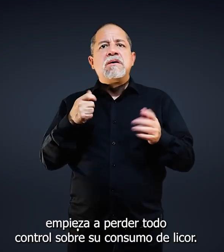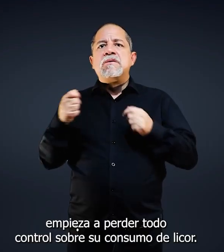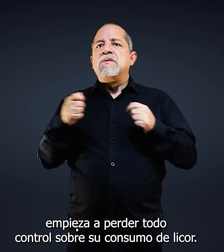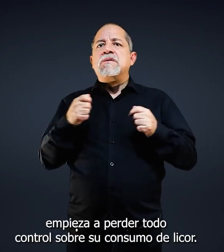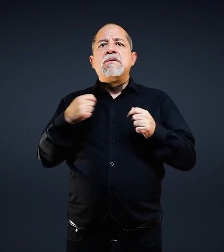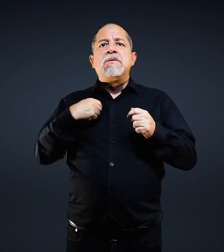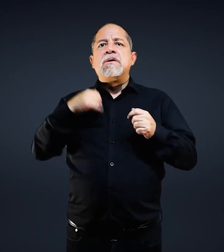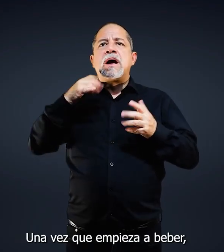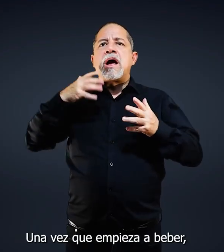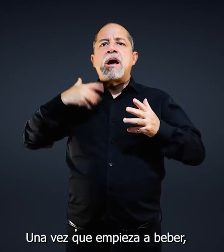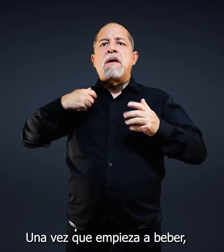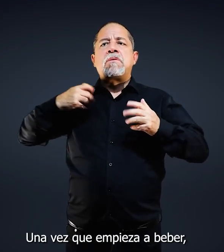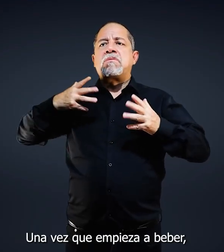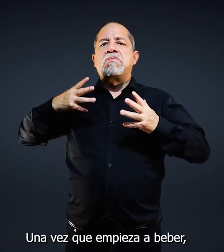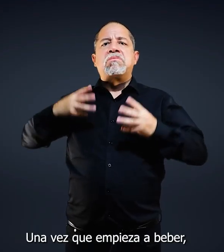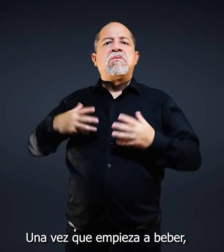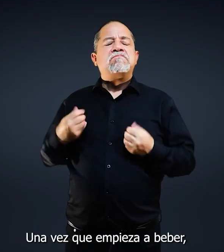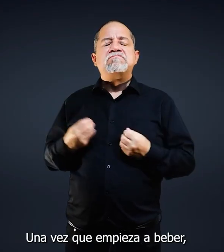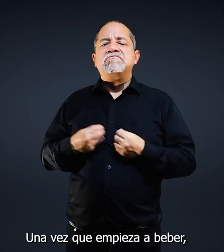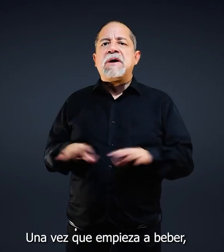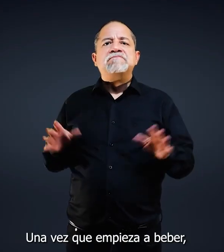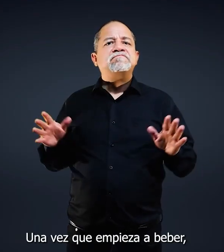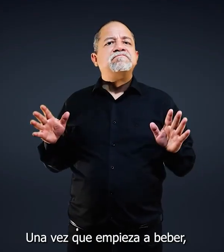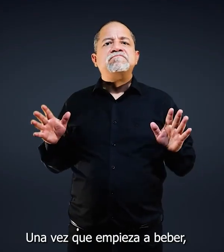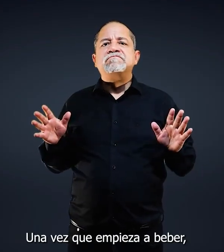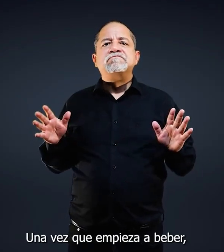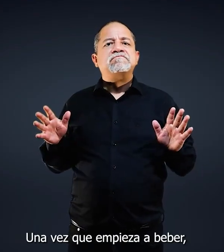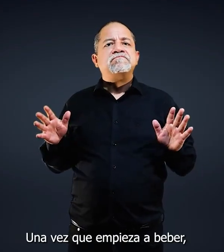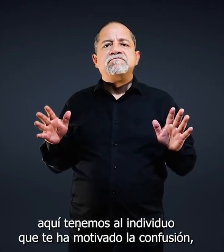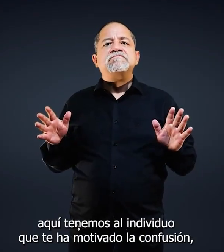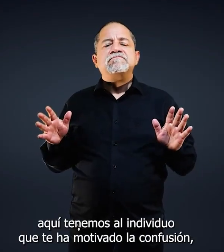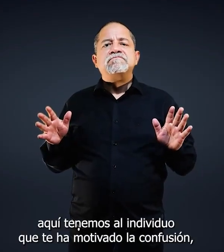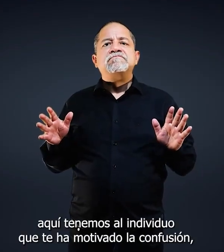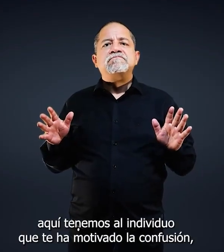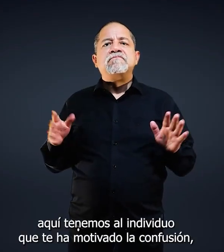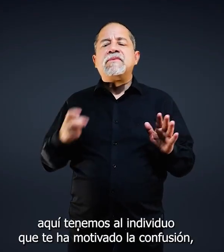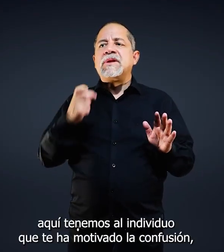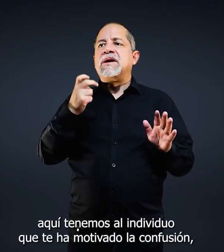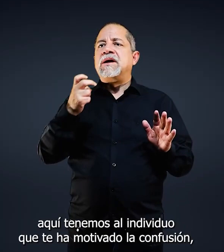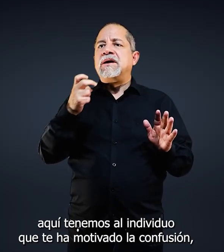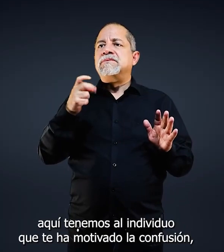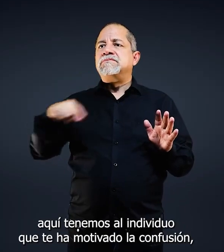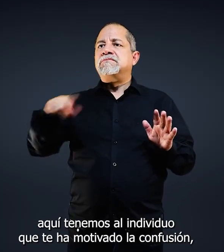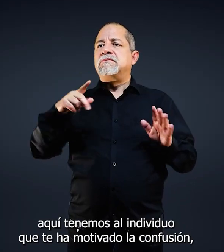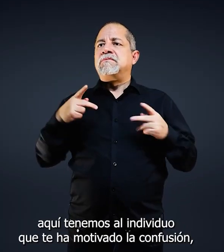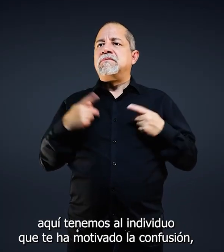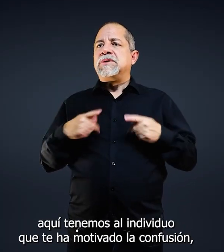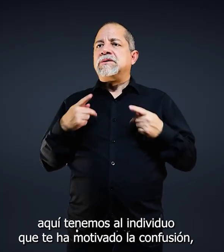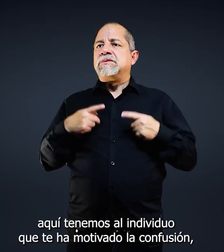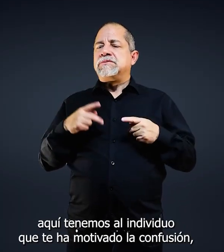licor una vez que empieza a beber. Aquí tenemos al individuo que te ha motivado la